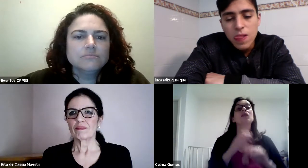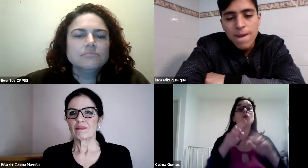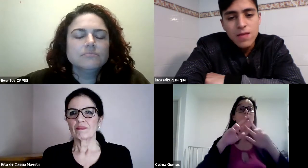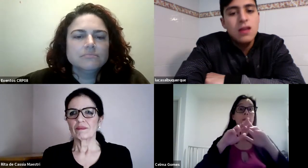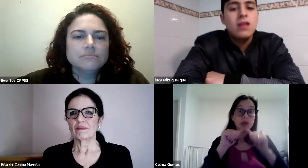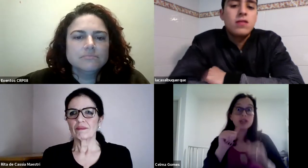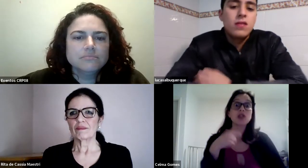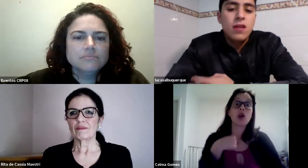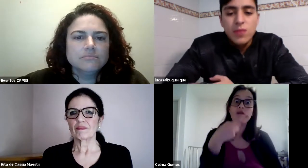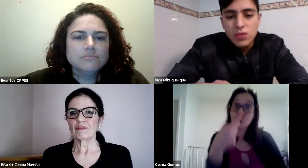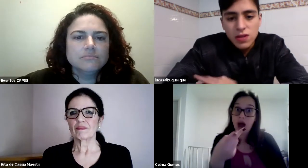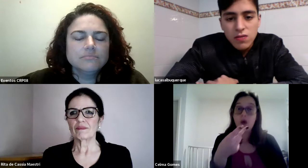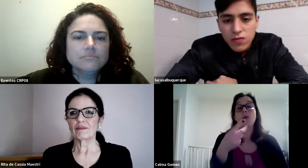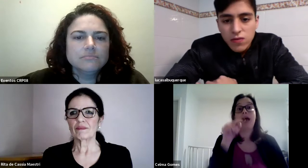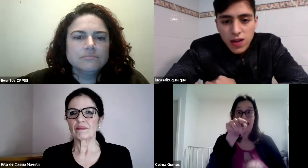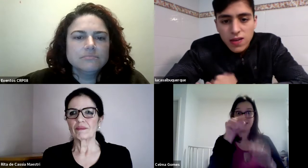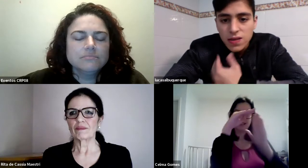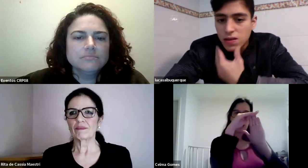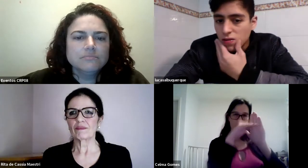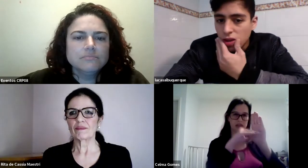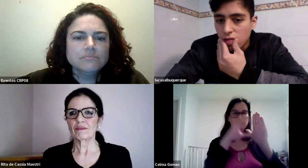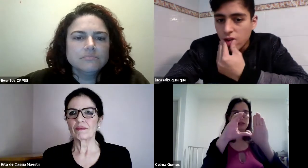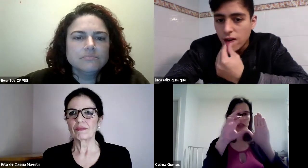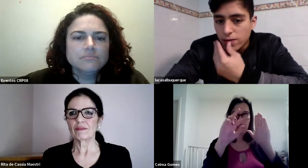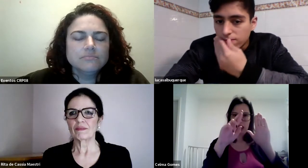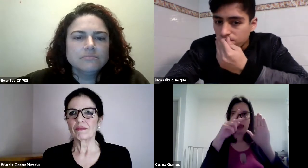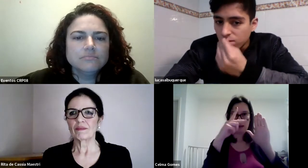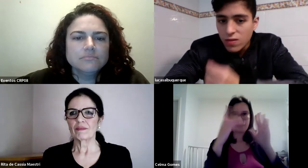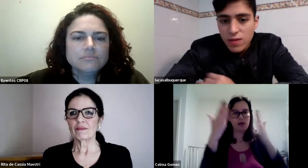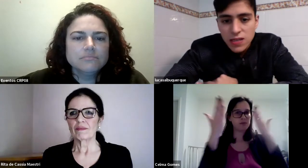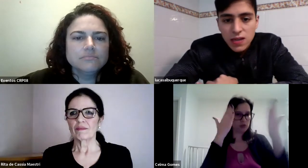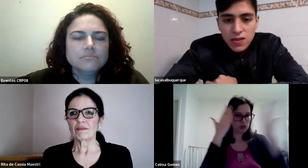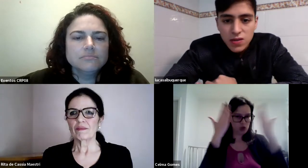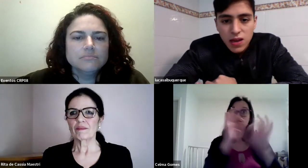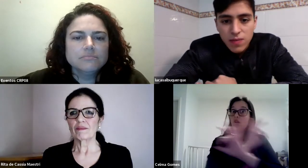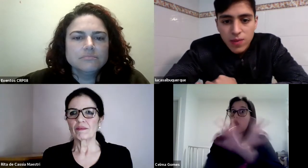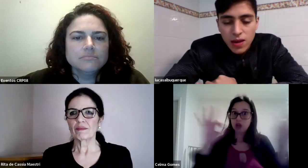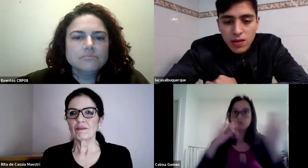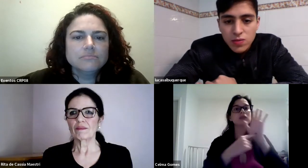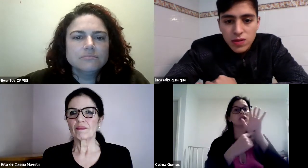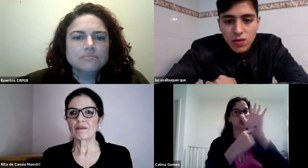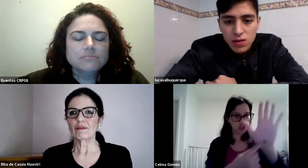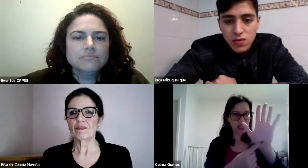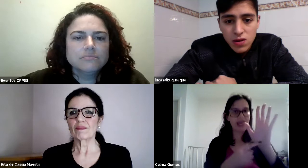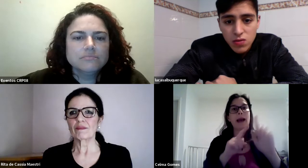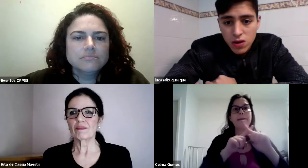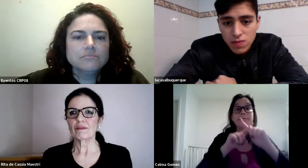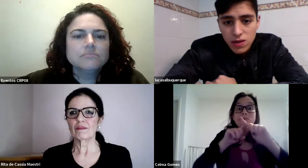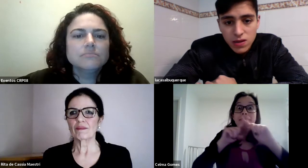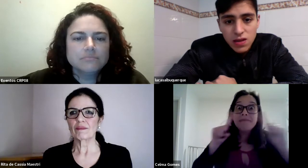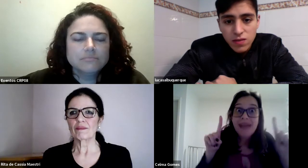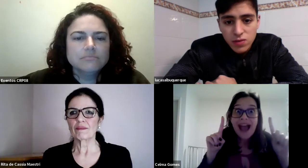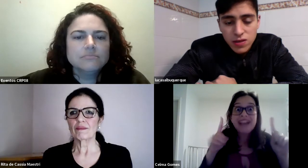comunicação, até terem pessoas, né, com fluência. Então, o que que eu falo sobre essa lista do CRP, né, dos psicólogos? Eu acho